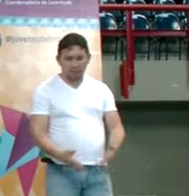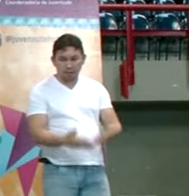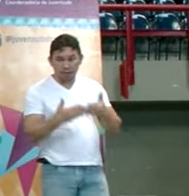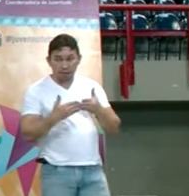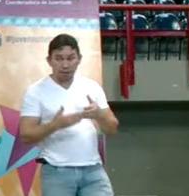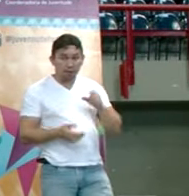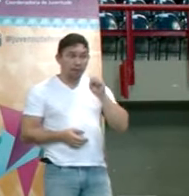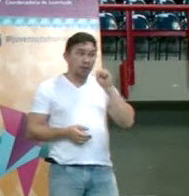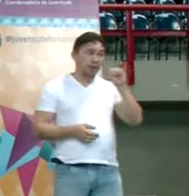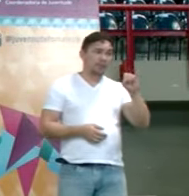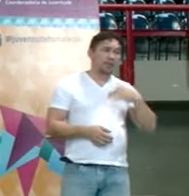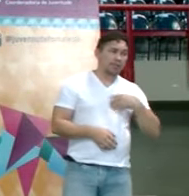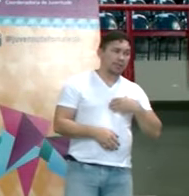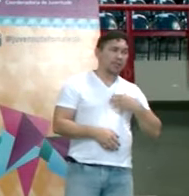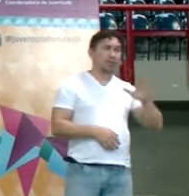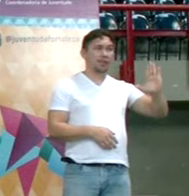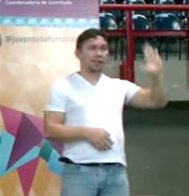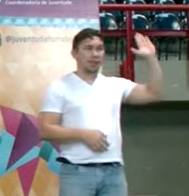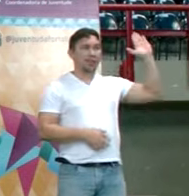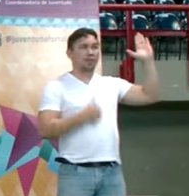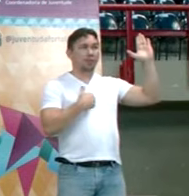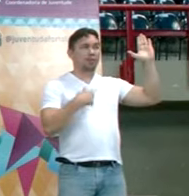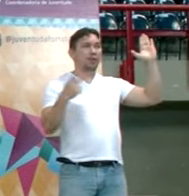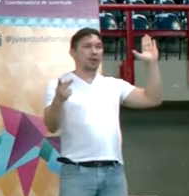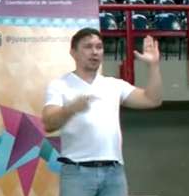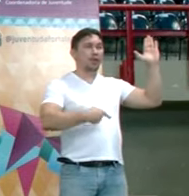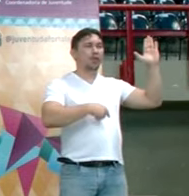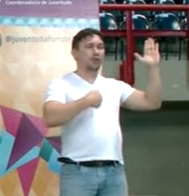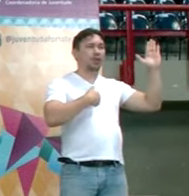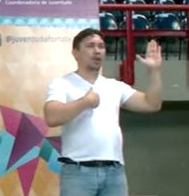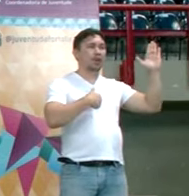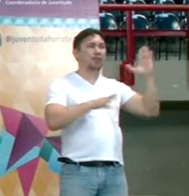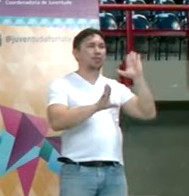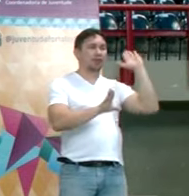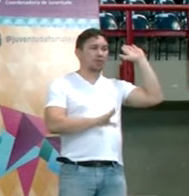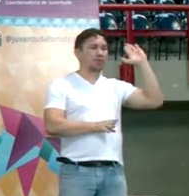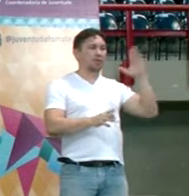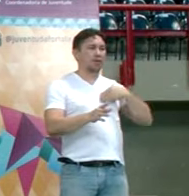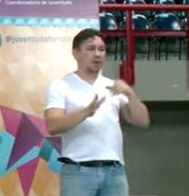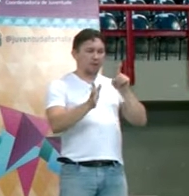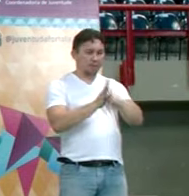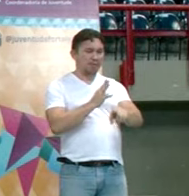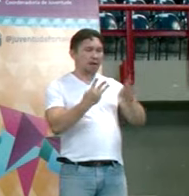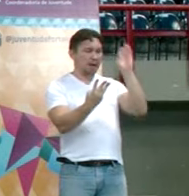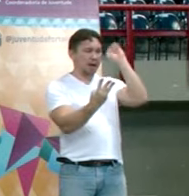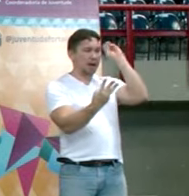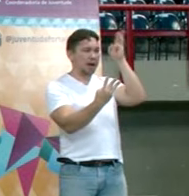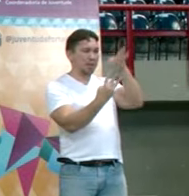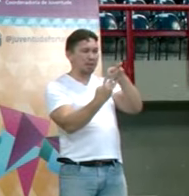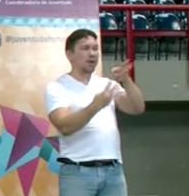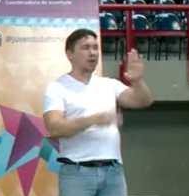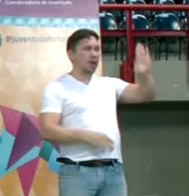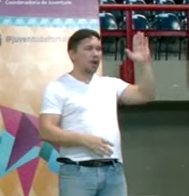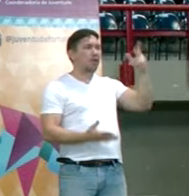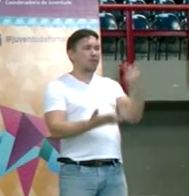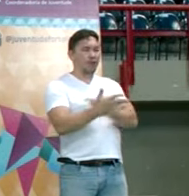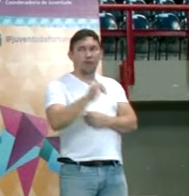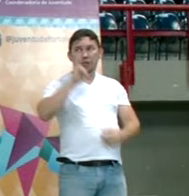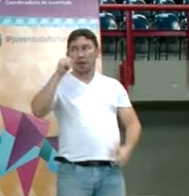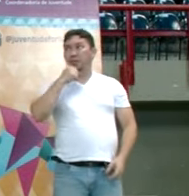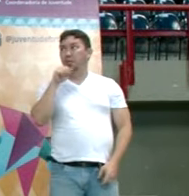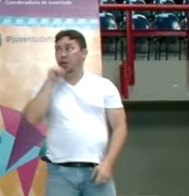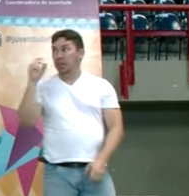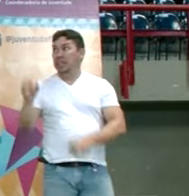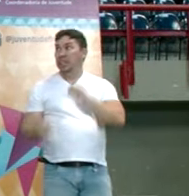A não ser que seja uma promessa sua não alexand eu vou errar porque é uma promessa caiu uma questão de mediana eu prometi pra minha mãe